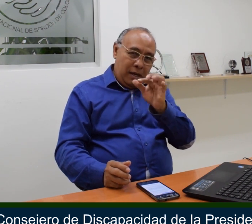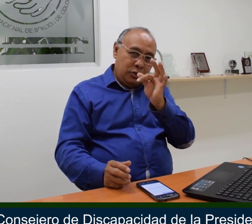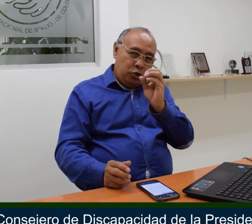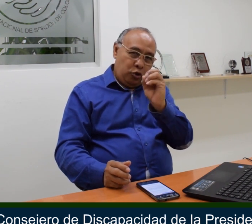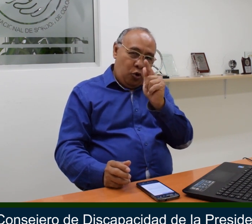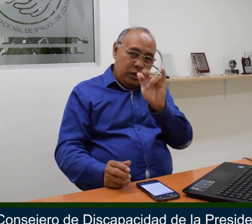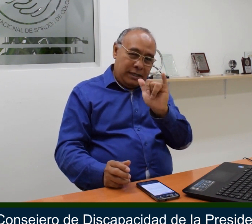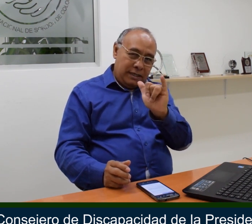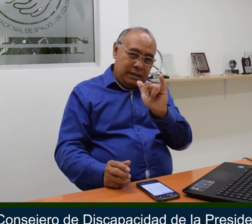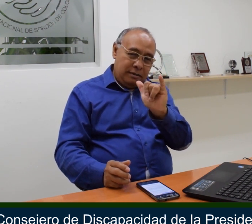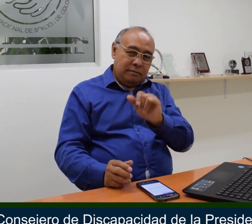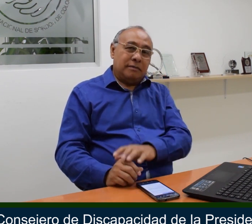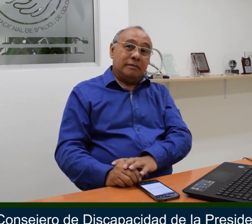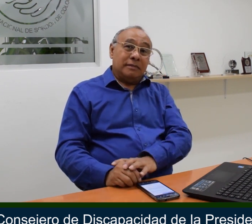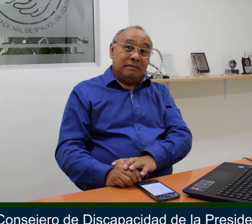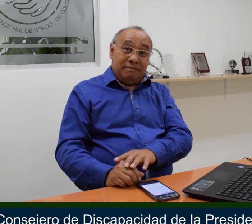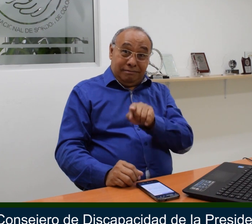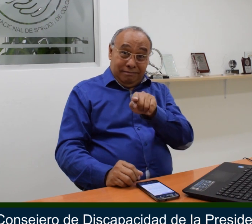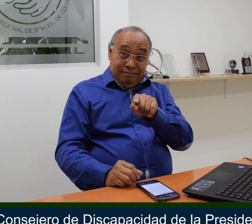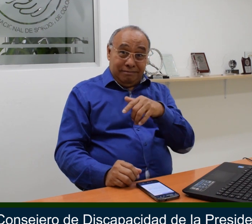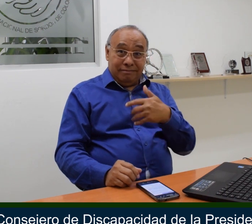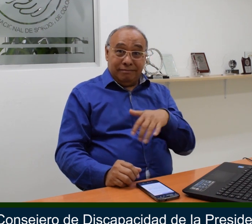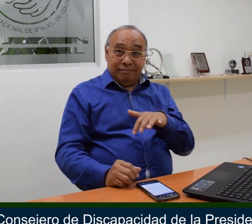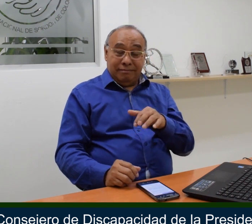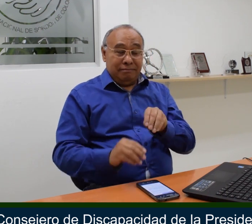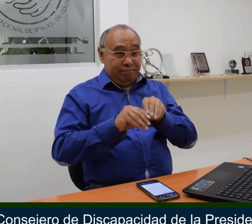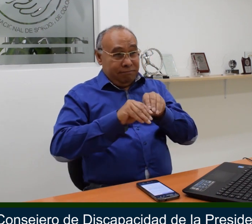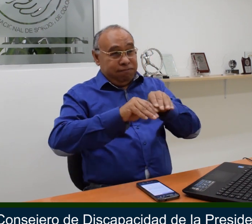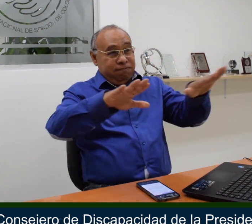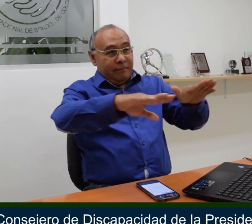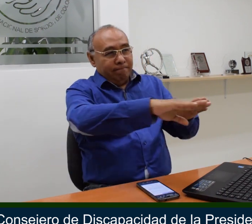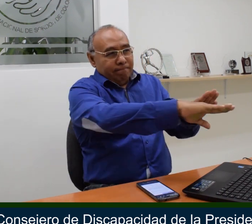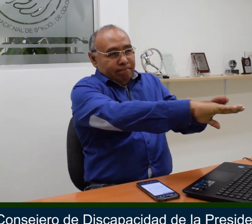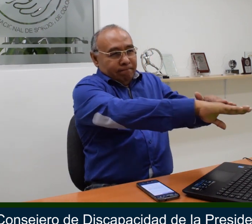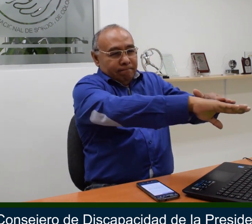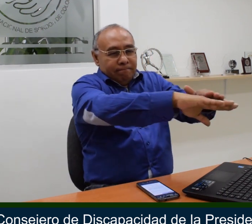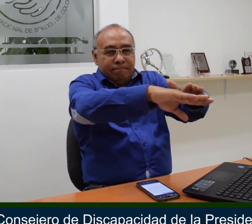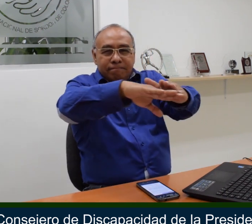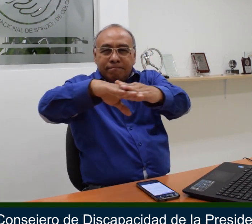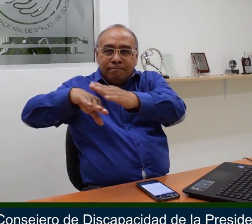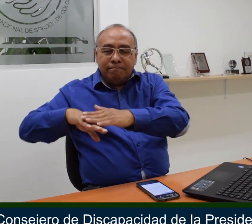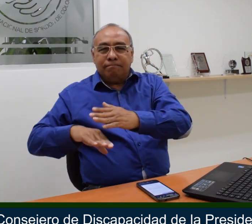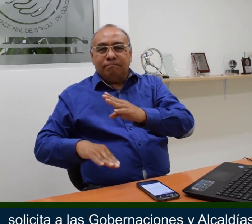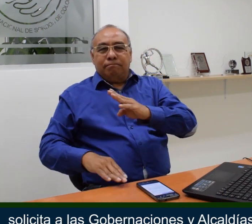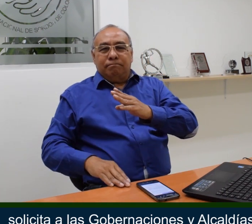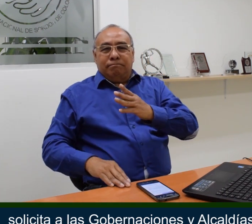presidencia, Jairo Klopatowski. Y en este comunicado